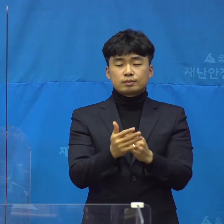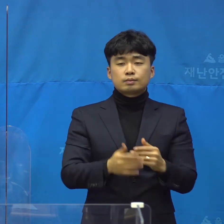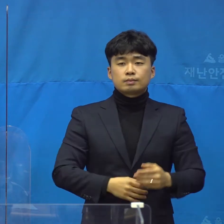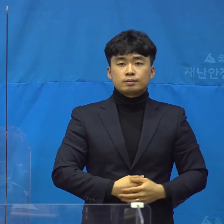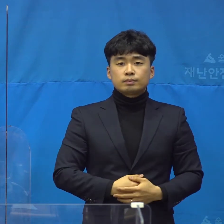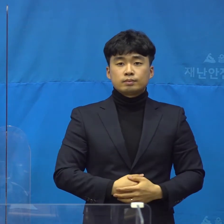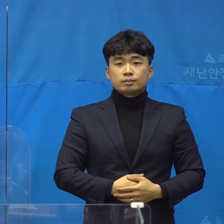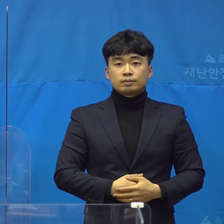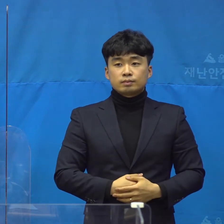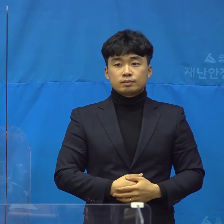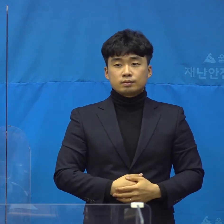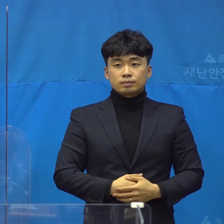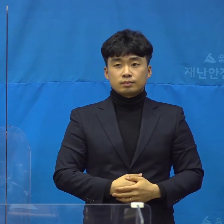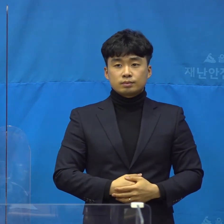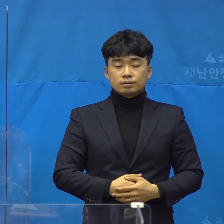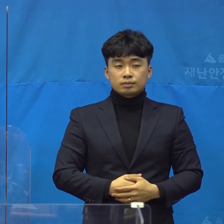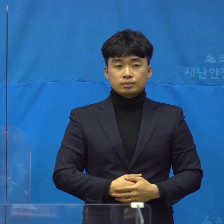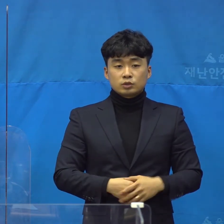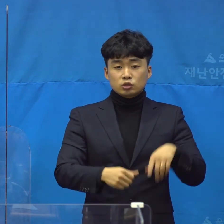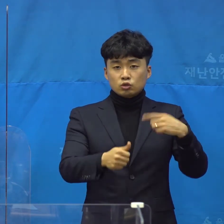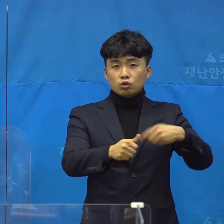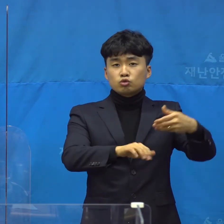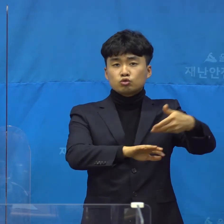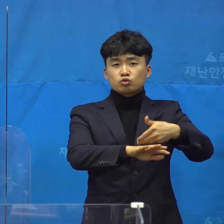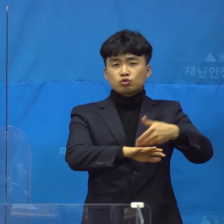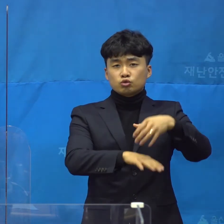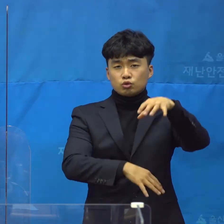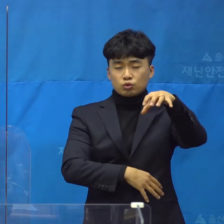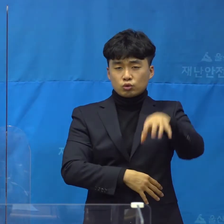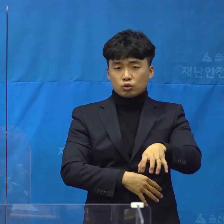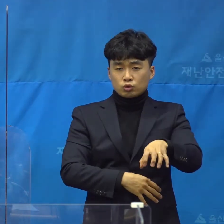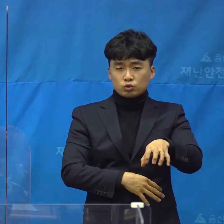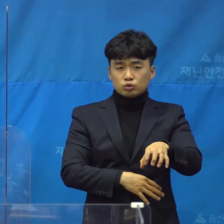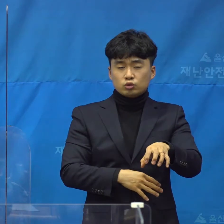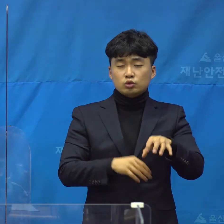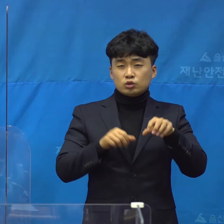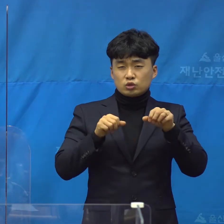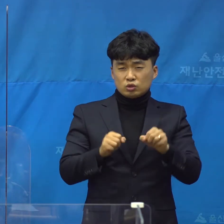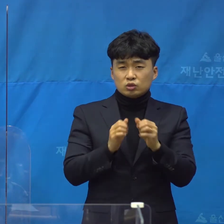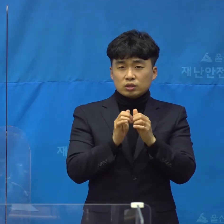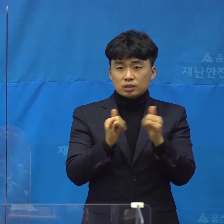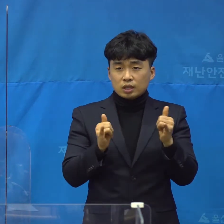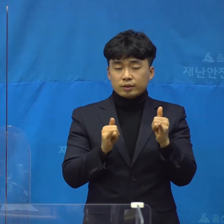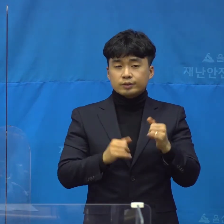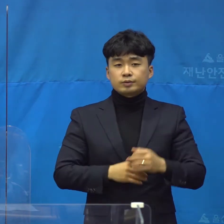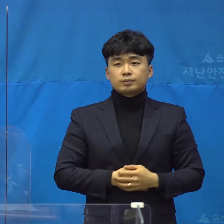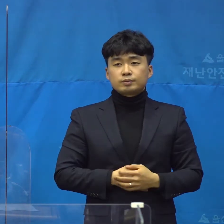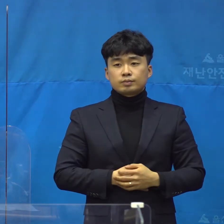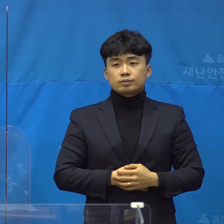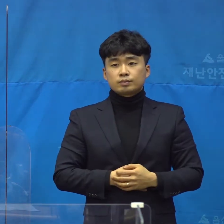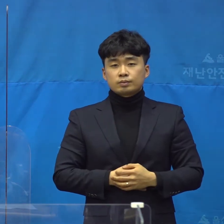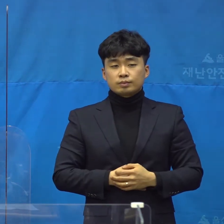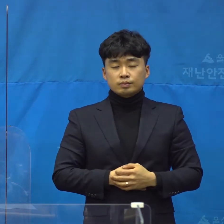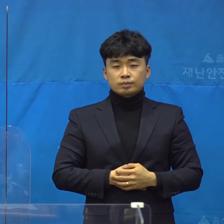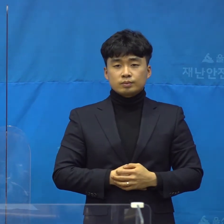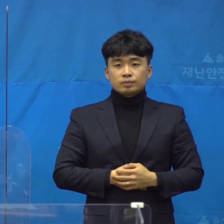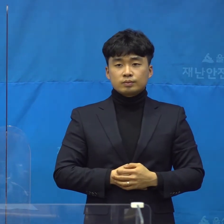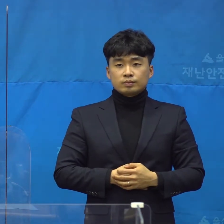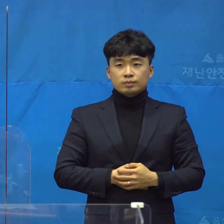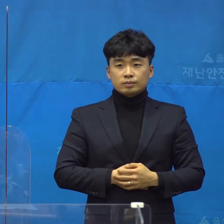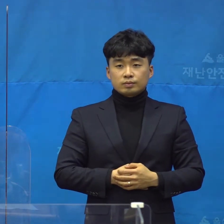다음은 울산광역시 교육수련회에 입소 중인 해외 입국자 임시생활시설 입퇴소